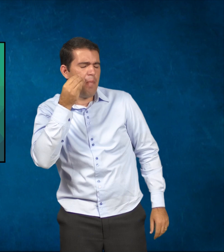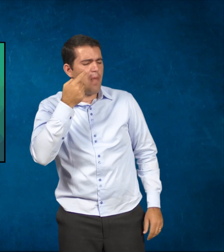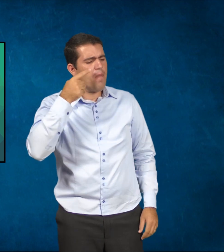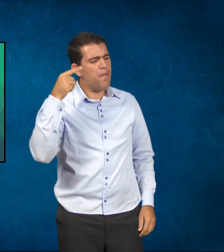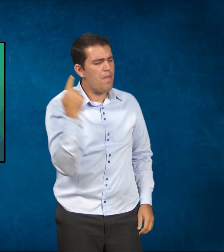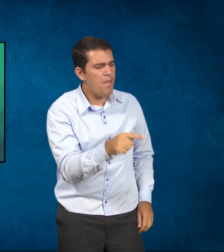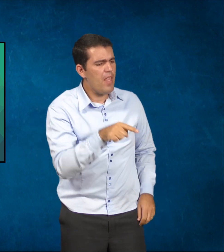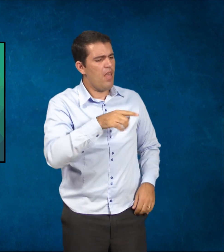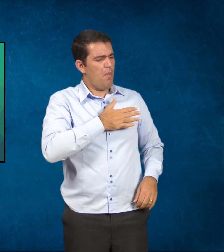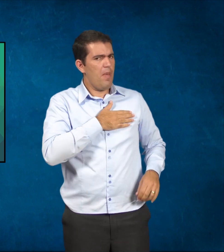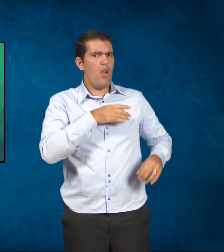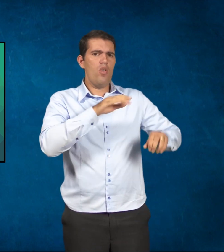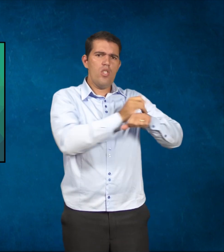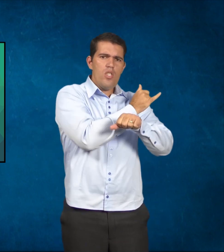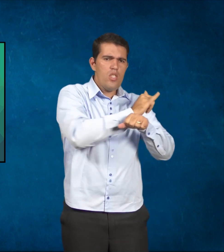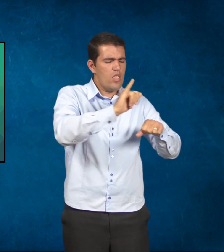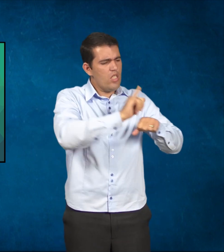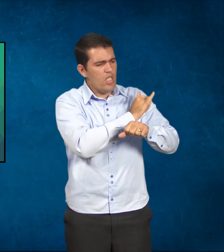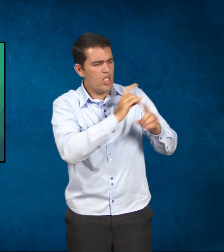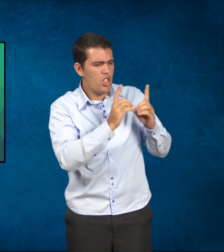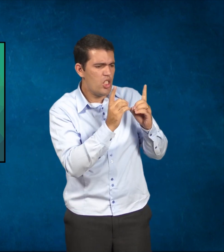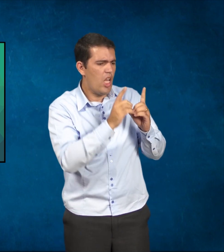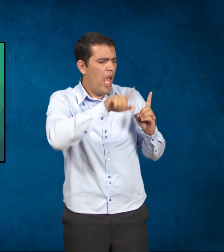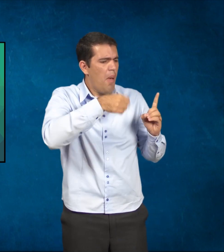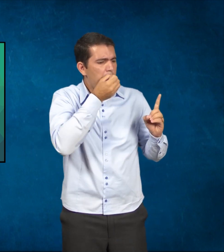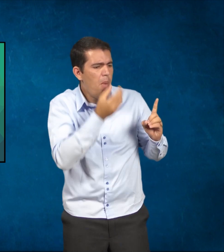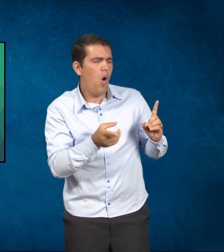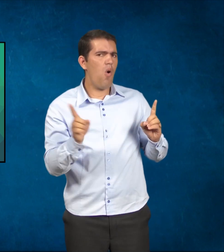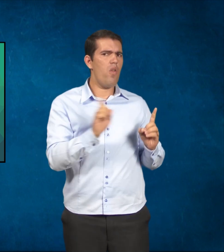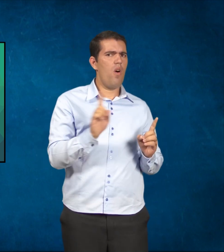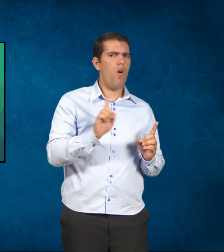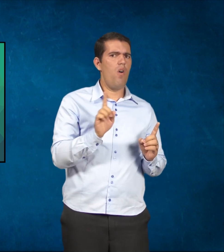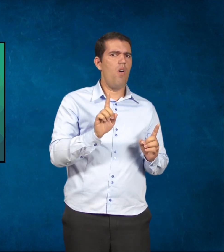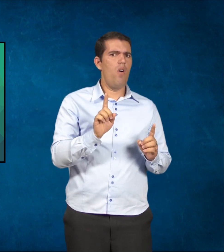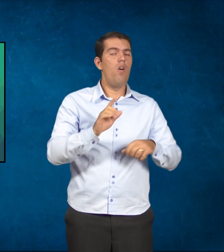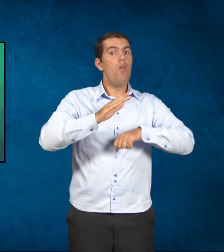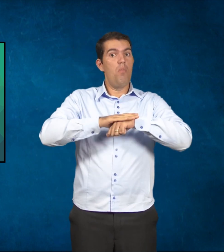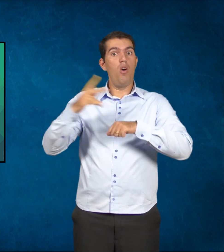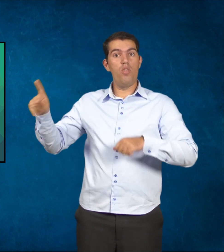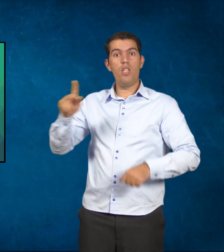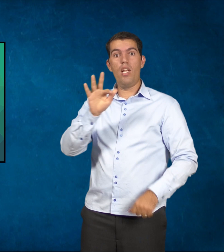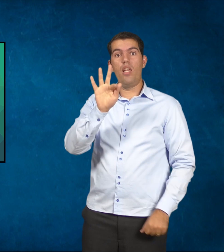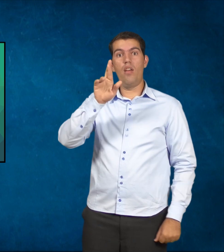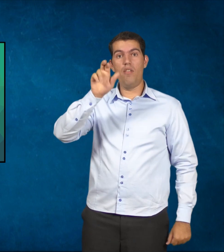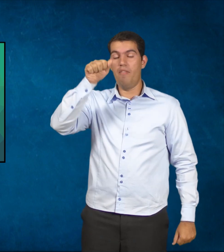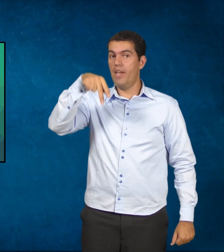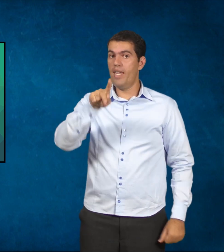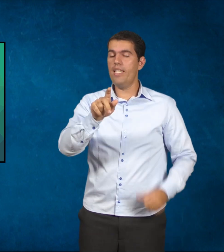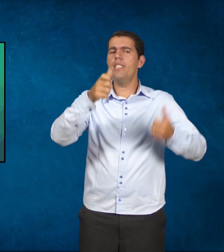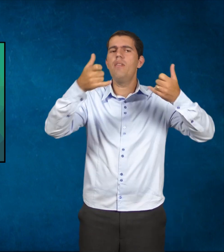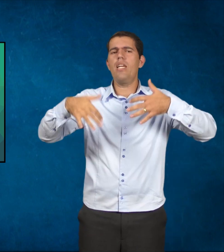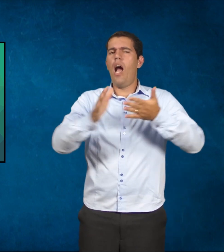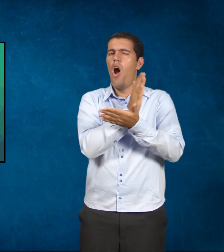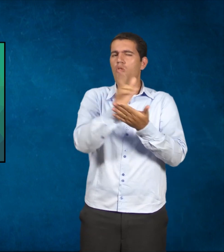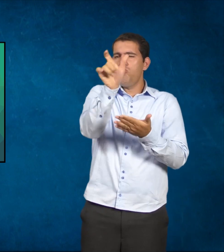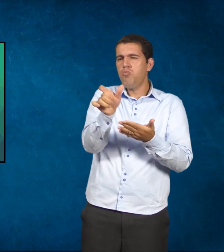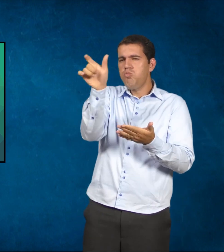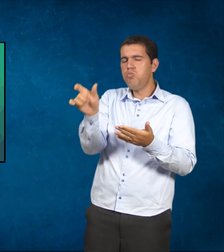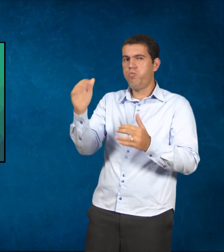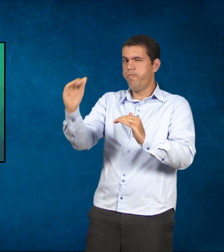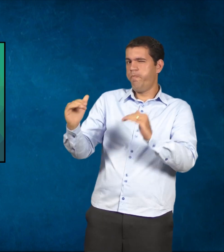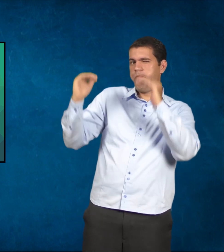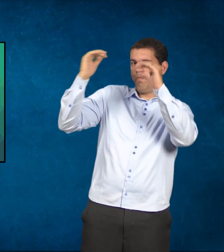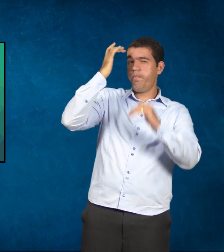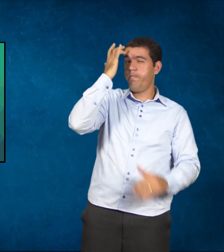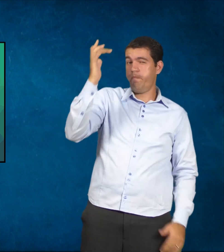concluir que um método didático é eficiente ou não? O professor Frank fala sobre os tais gurus da educação,